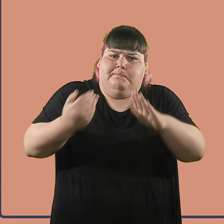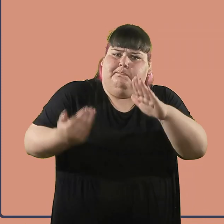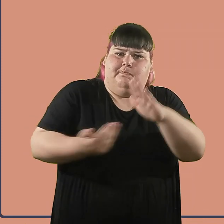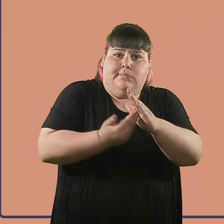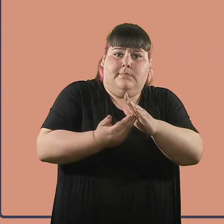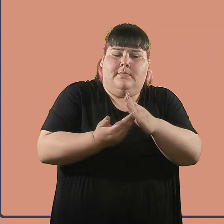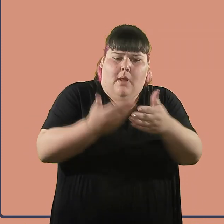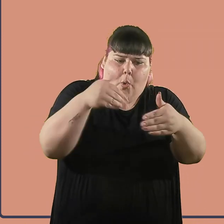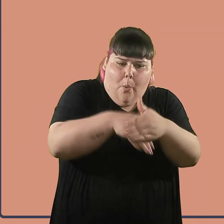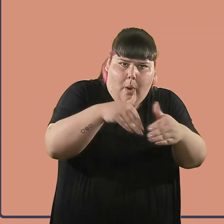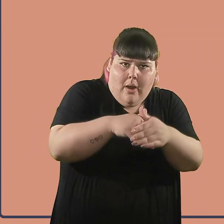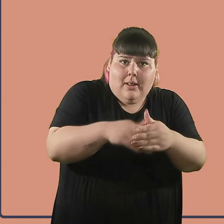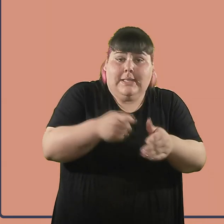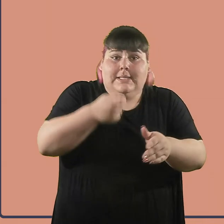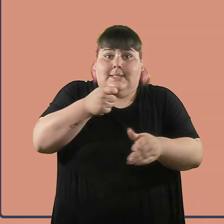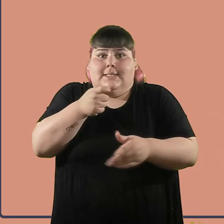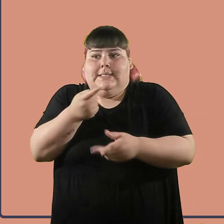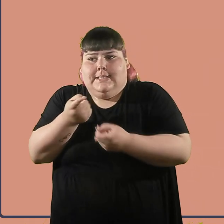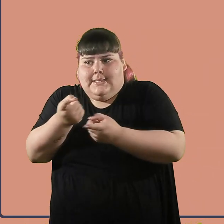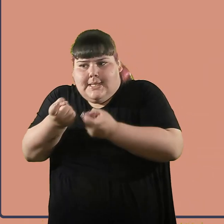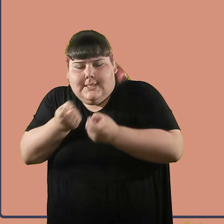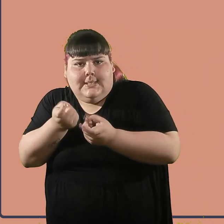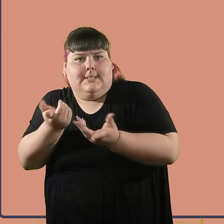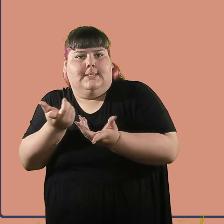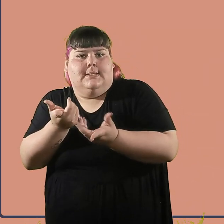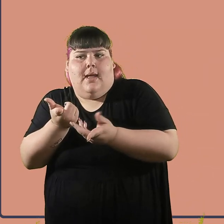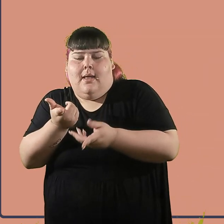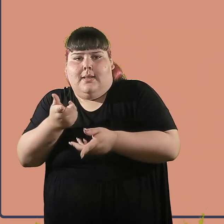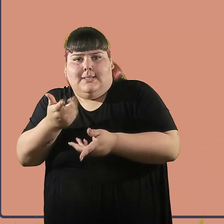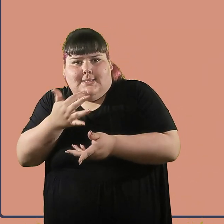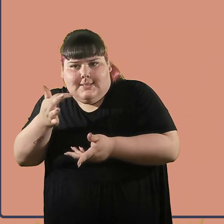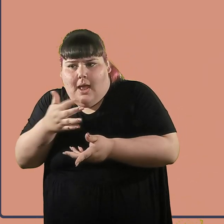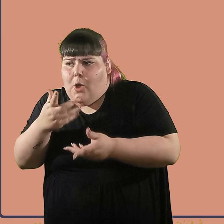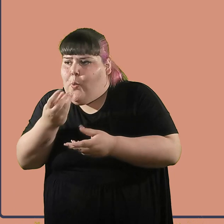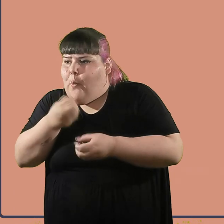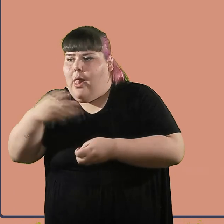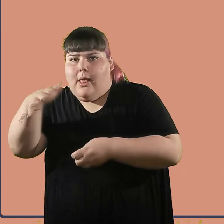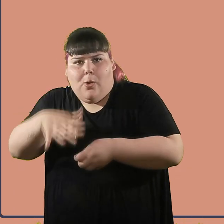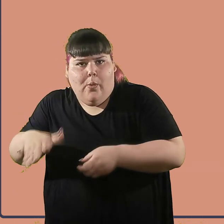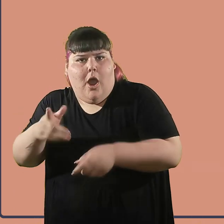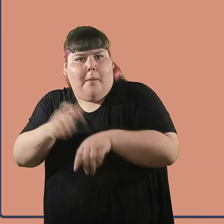la disponibilidad de sangre segura en el momento y el lugar en que se precise.